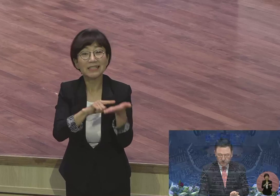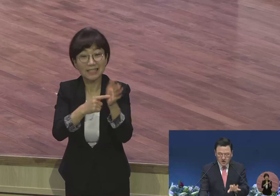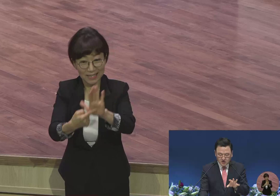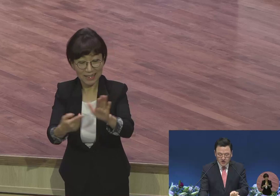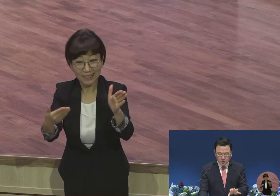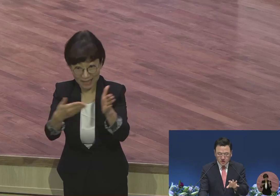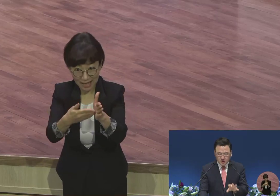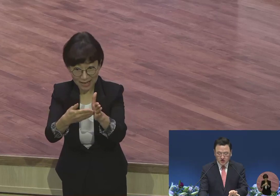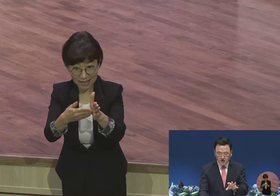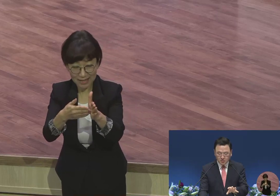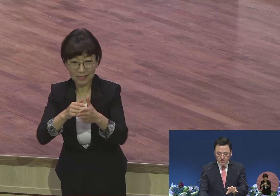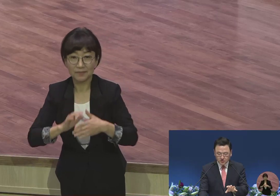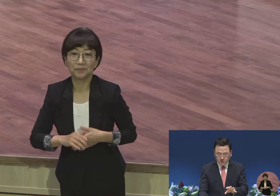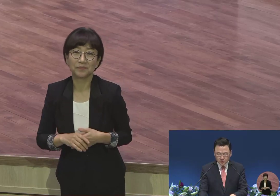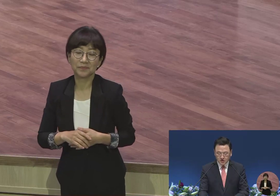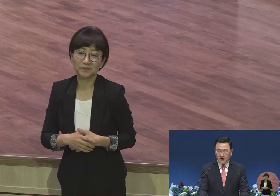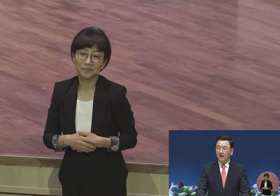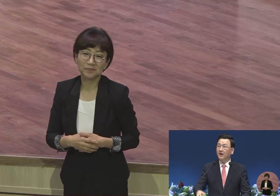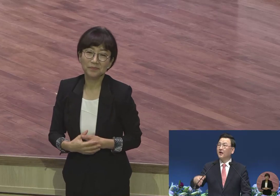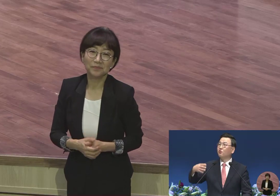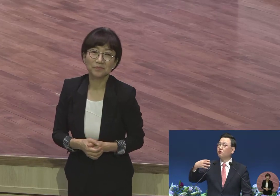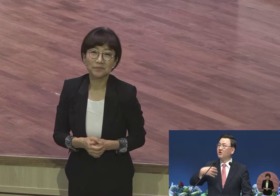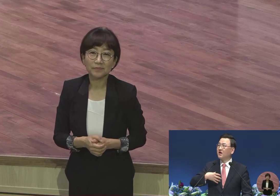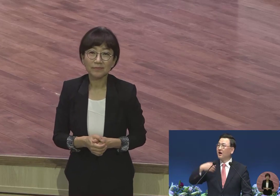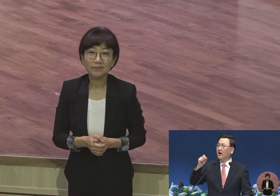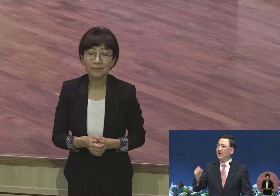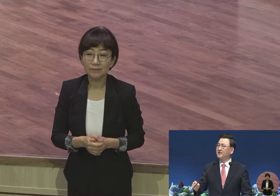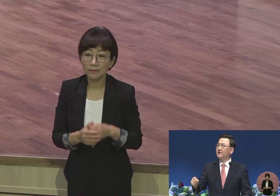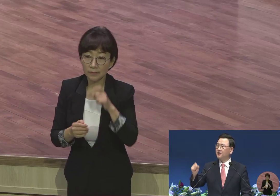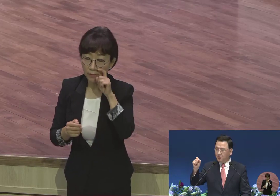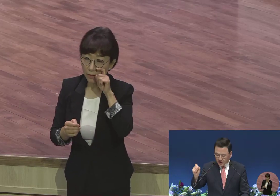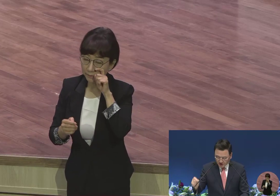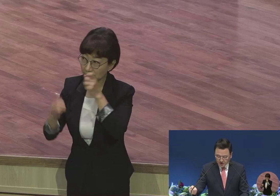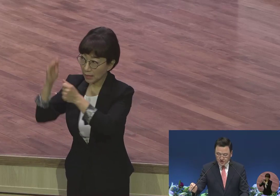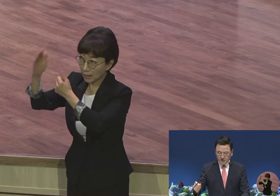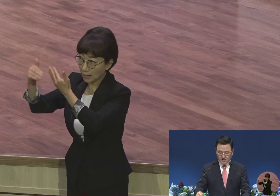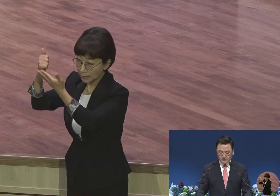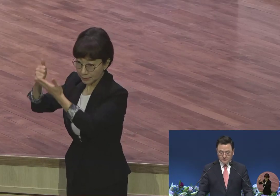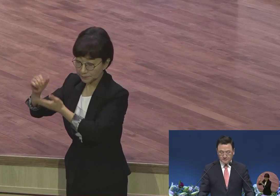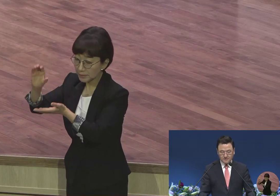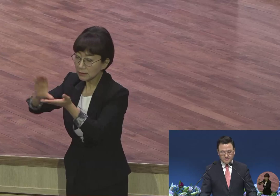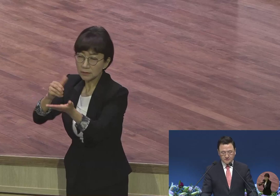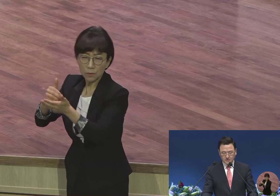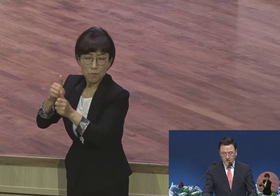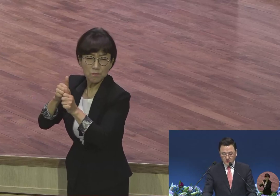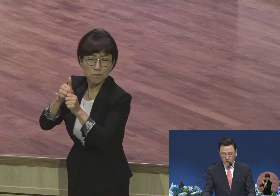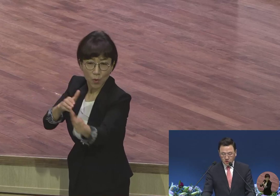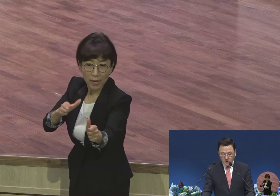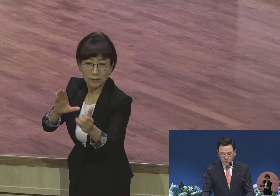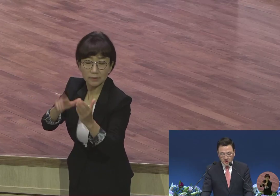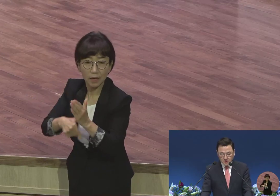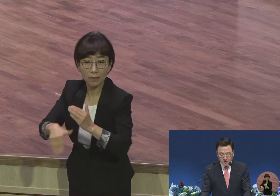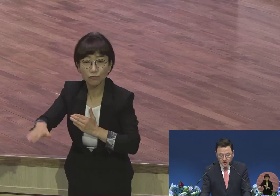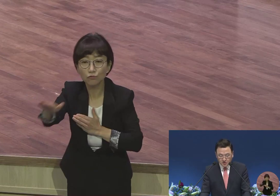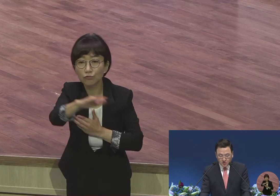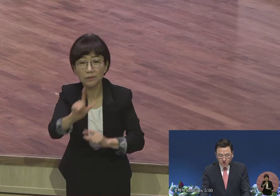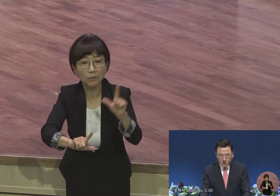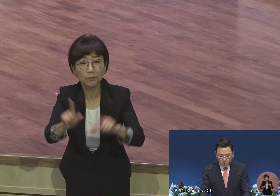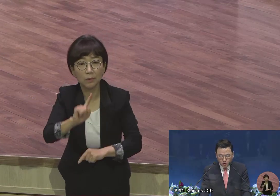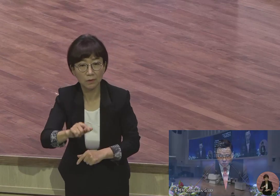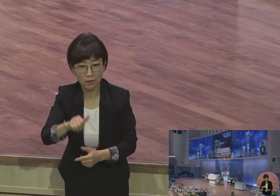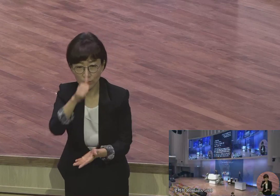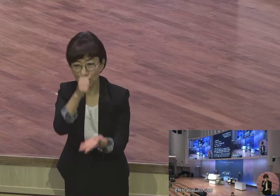하나님께서 언제 그리스도를 이 땅에 보내주셨는가? 우리가 아직 죄인되었을 때. 로마서 5장